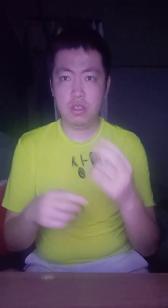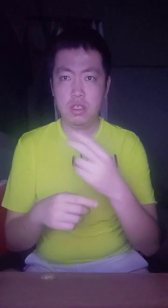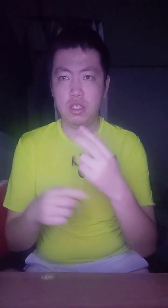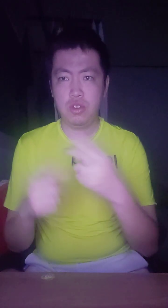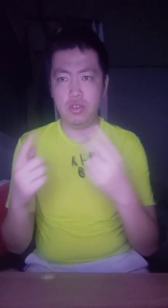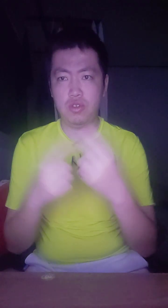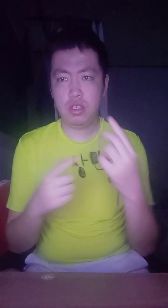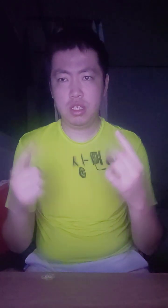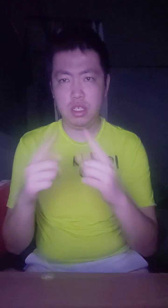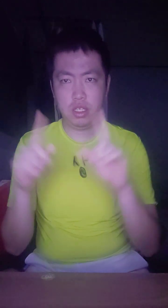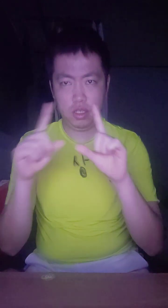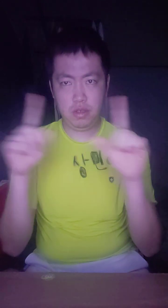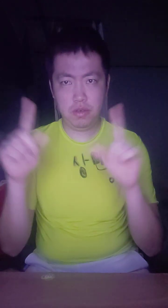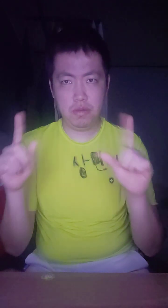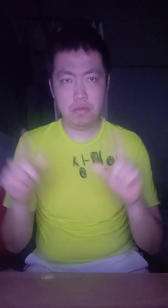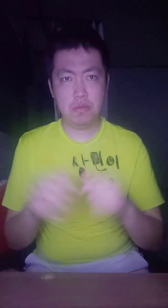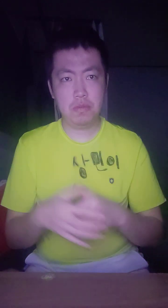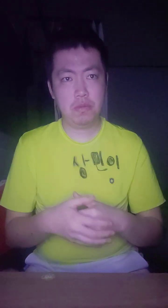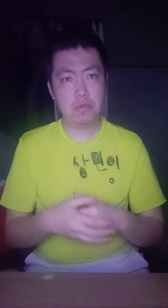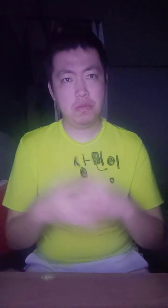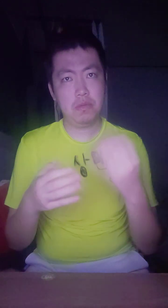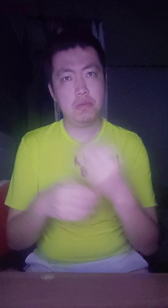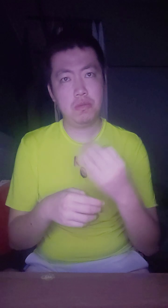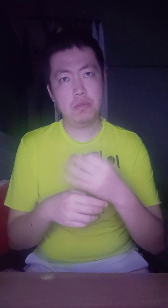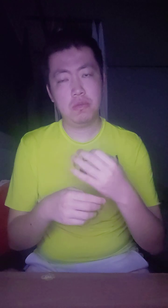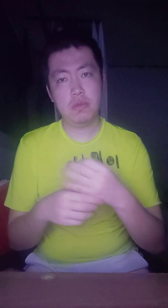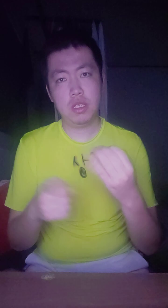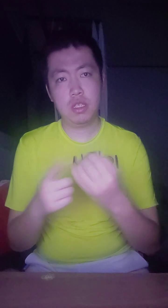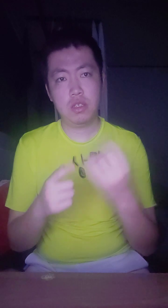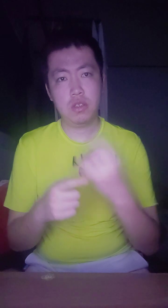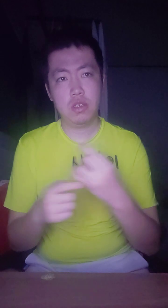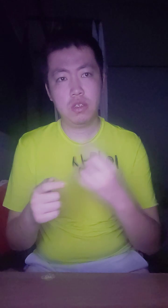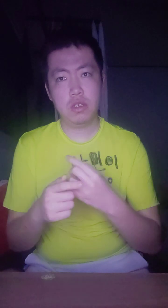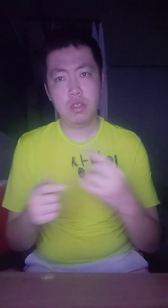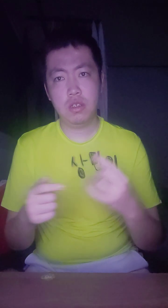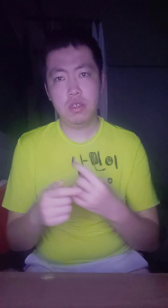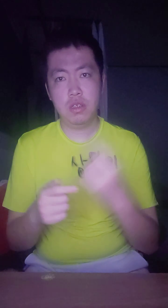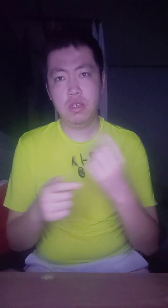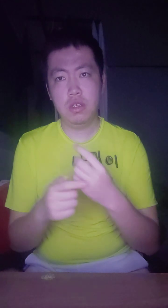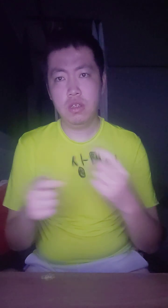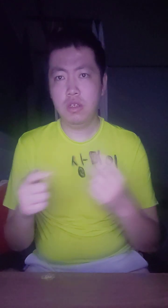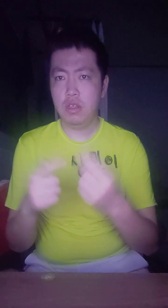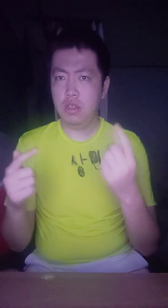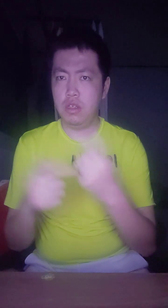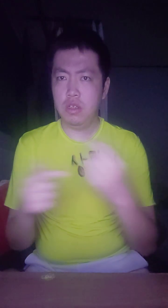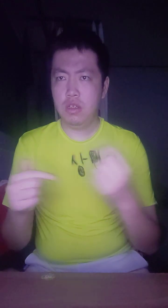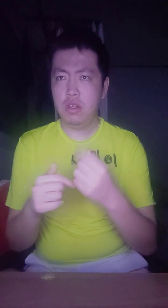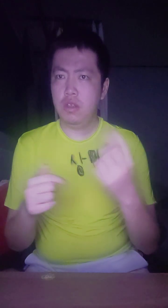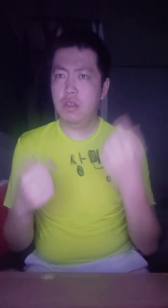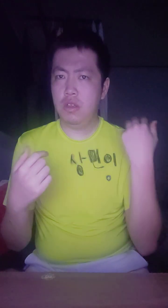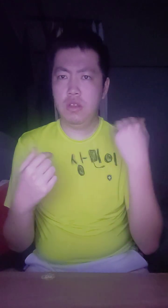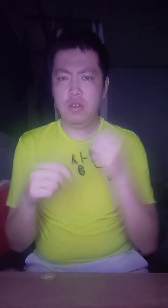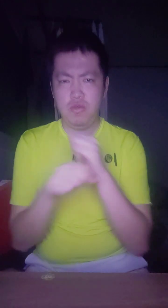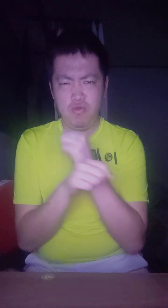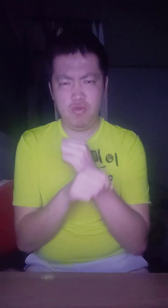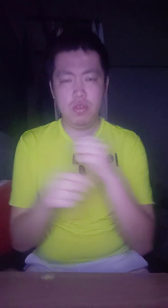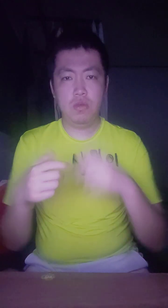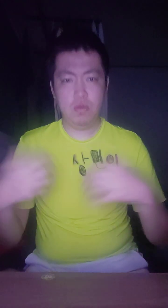사진. 당시에 입사 2달 된 막내 유모 씨는 다른 사원들 뒤에서 어깨를 웅크린 채 몸을 숨기고